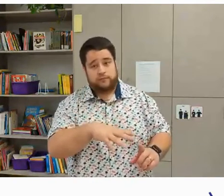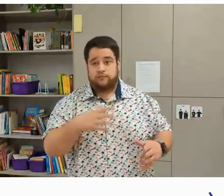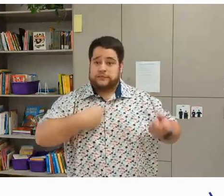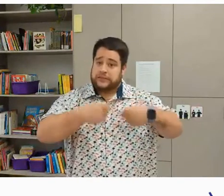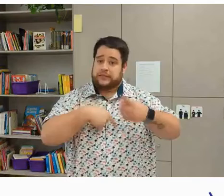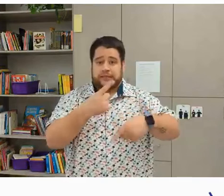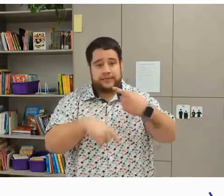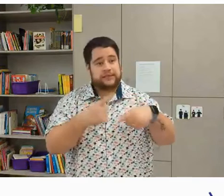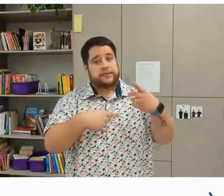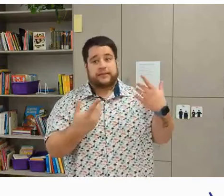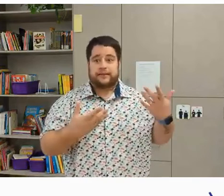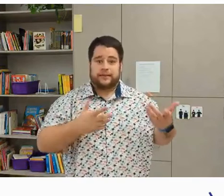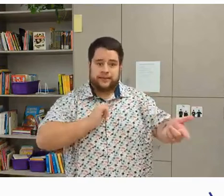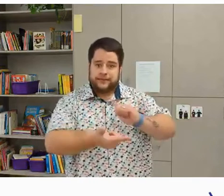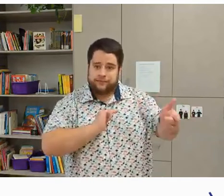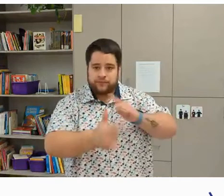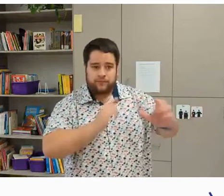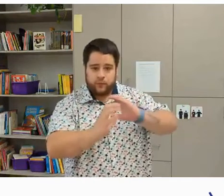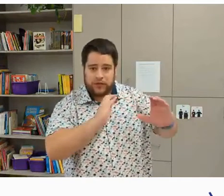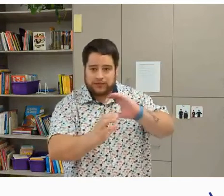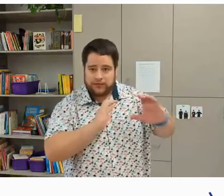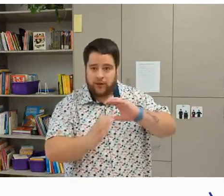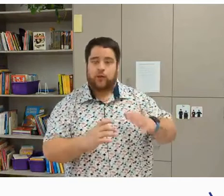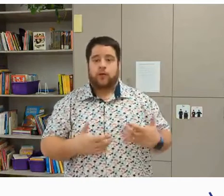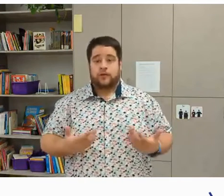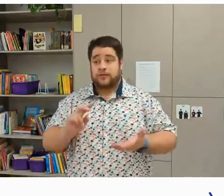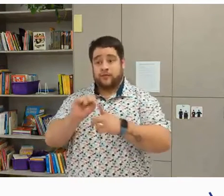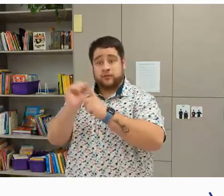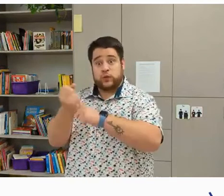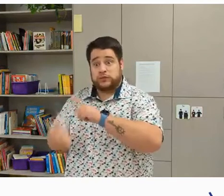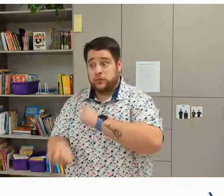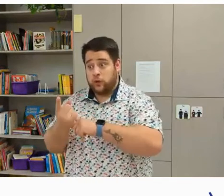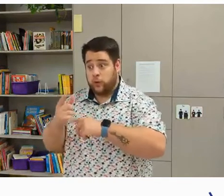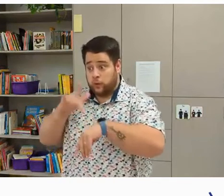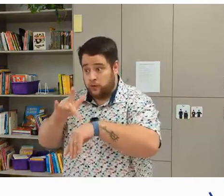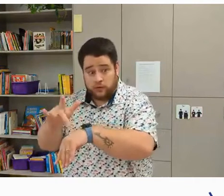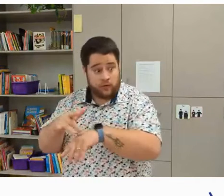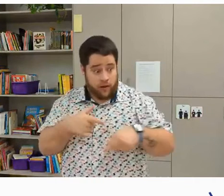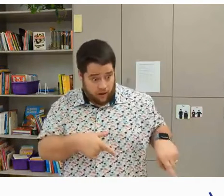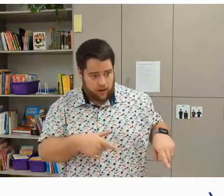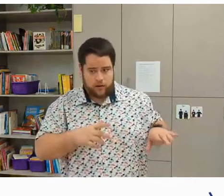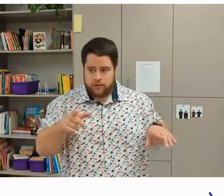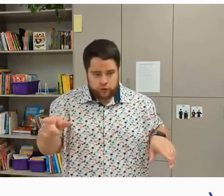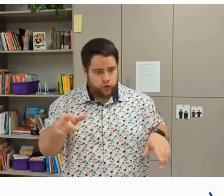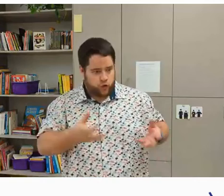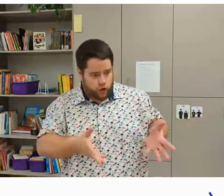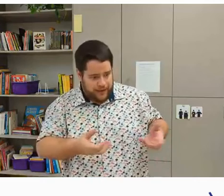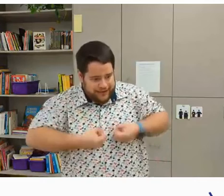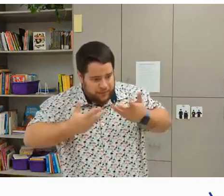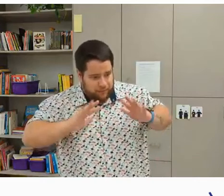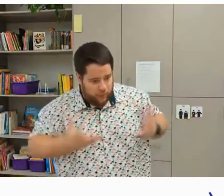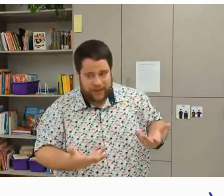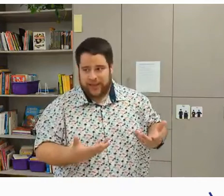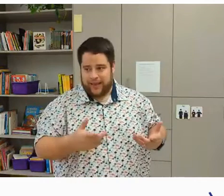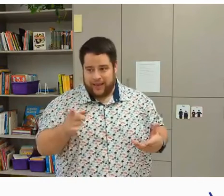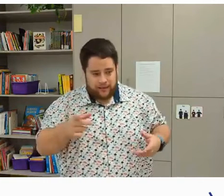le jeune. Alors, on essaie de l'amener dans des situations concrètes qui doivent s'exprimer. On fait beaucoup